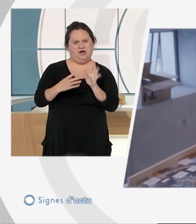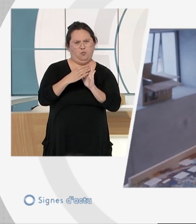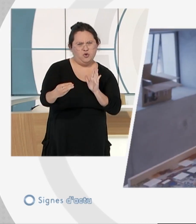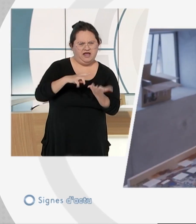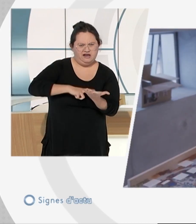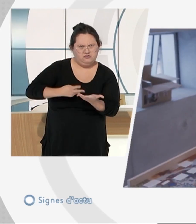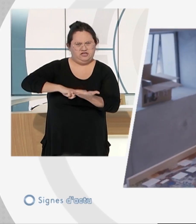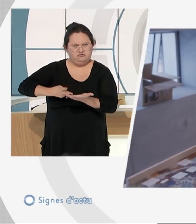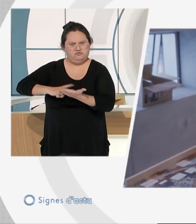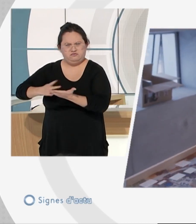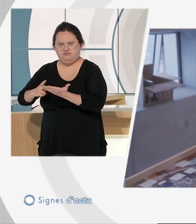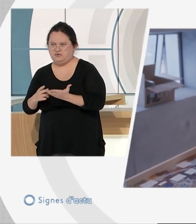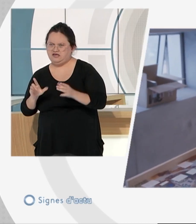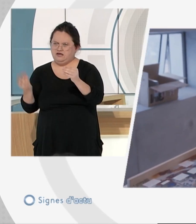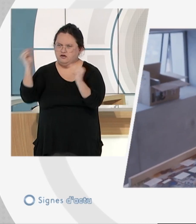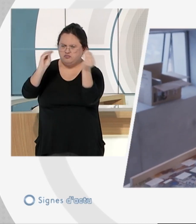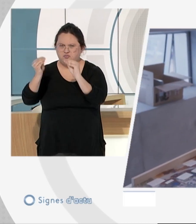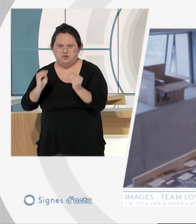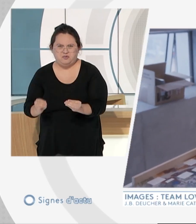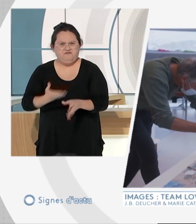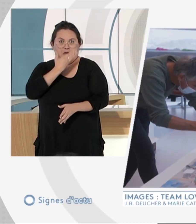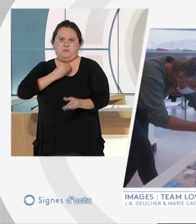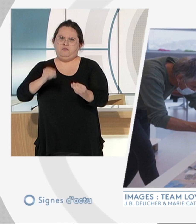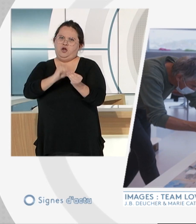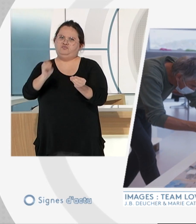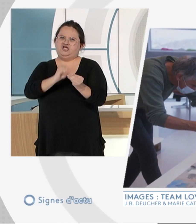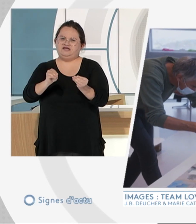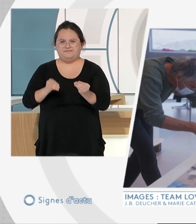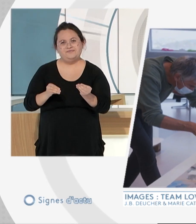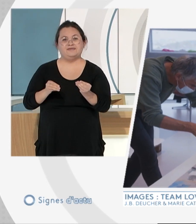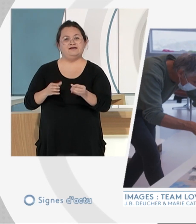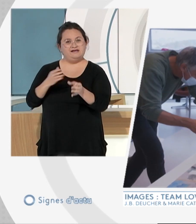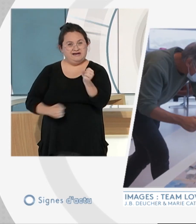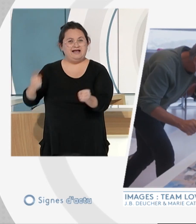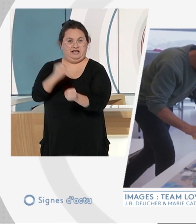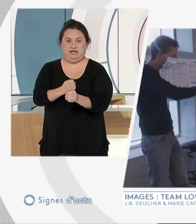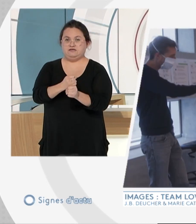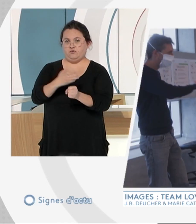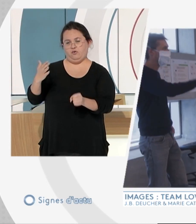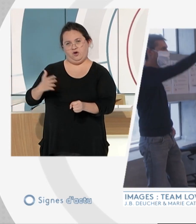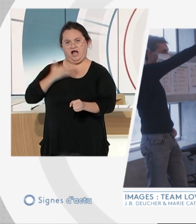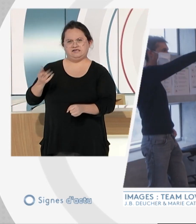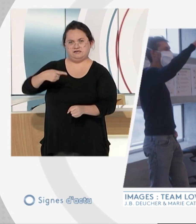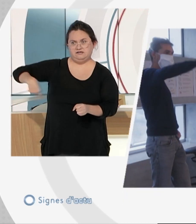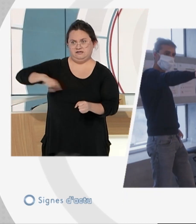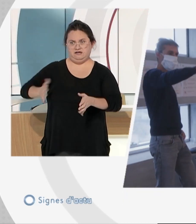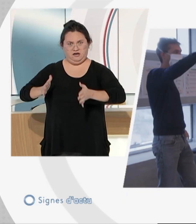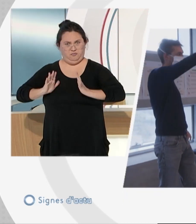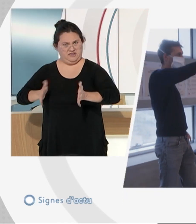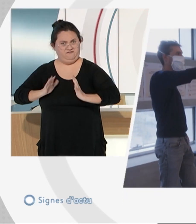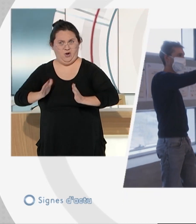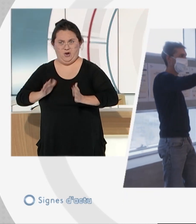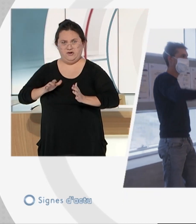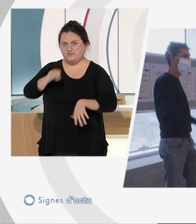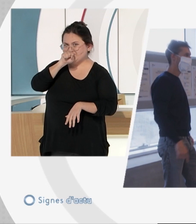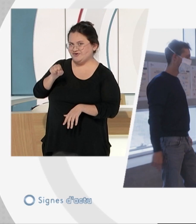en blanc. C'est un bel objet. Un montage rendu possible également grâce à l'aide précieuse et la passion du livre de